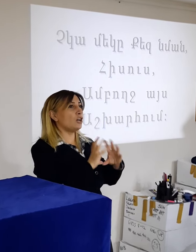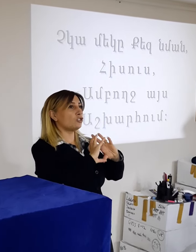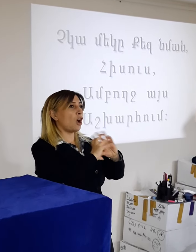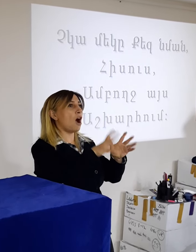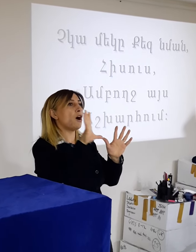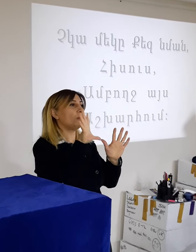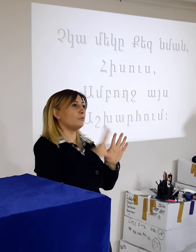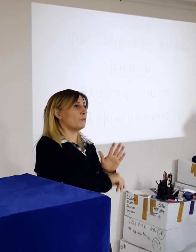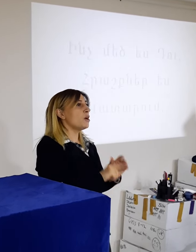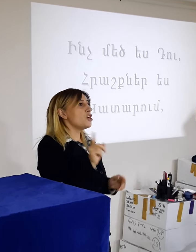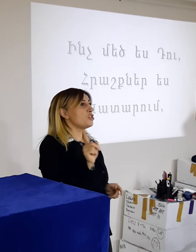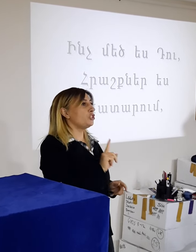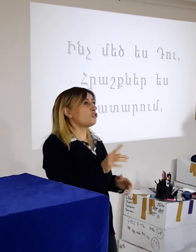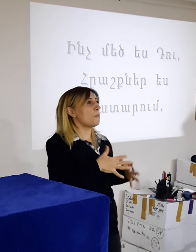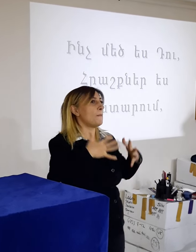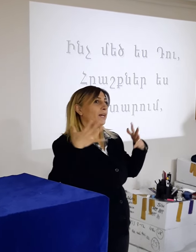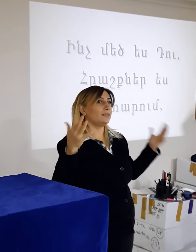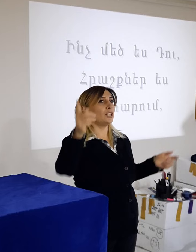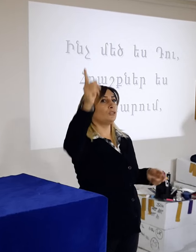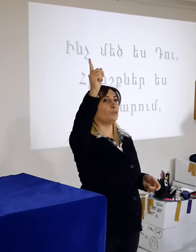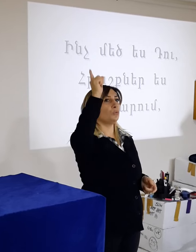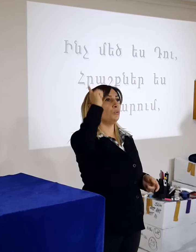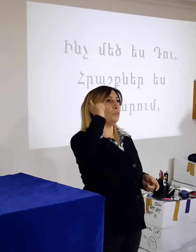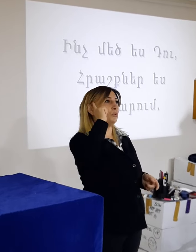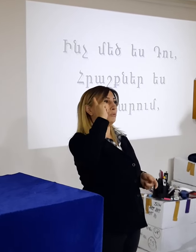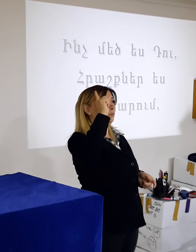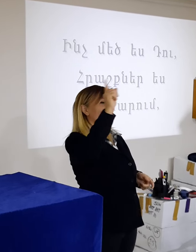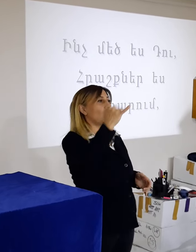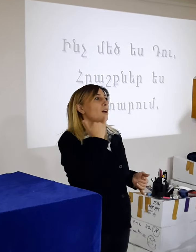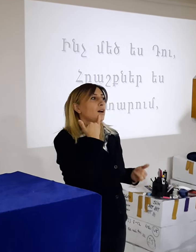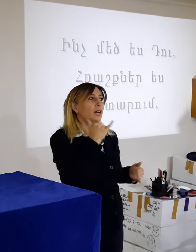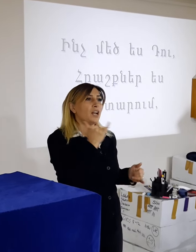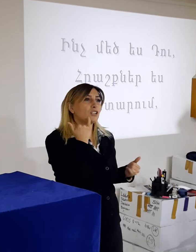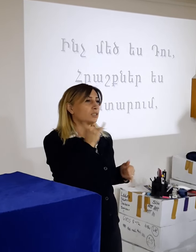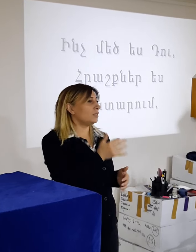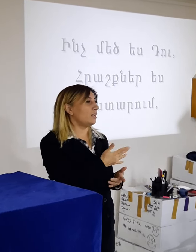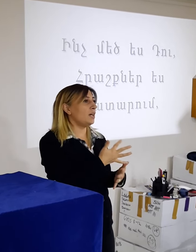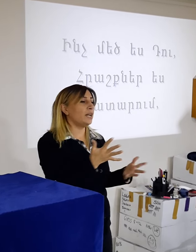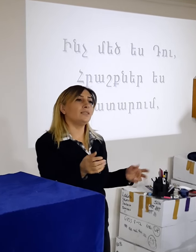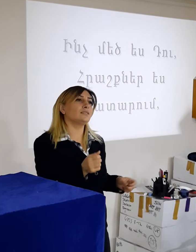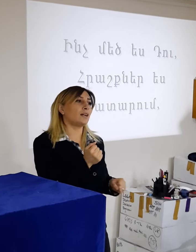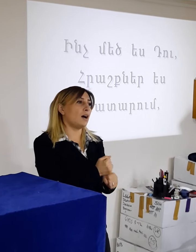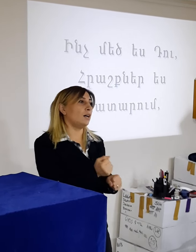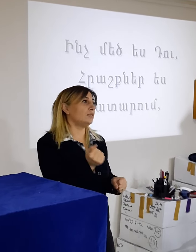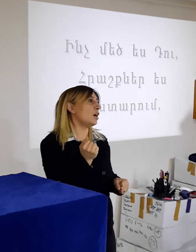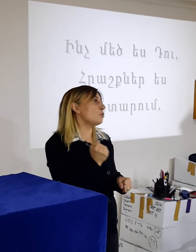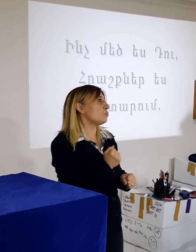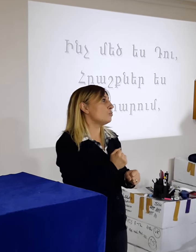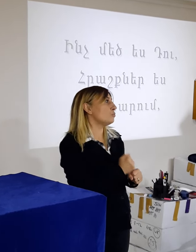այս աշխարհում, Ինչ մեծ է Ձուր, վերաշտեր ես